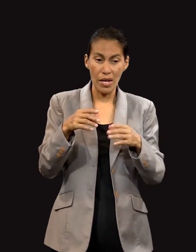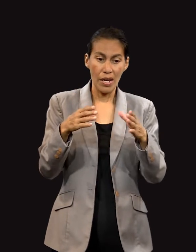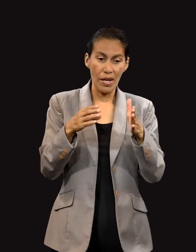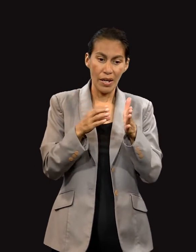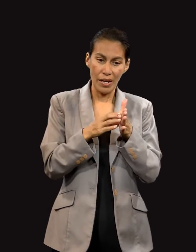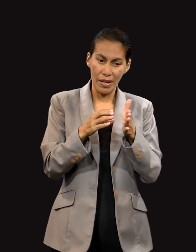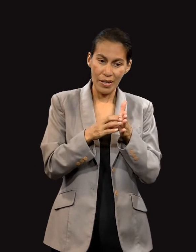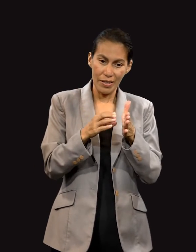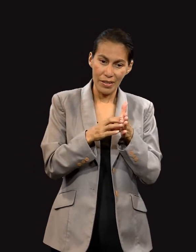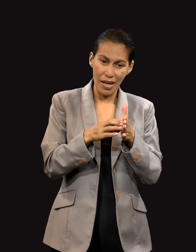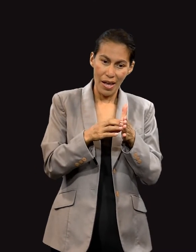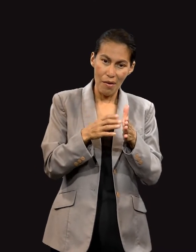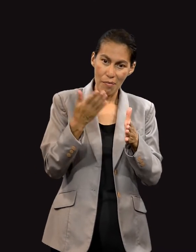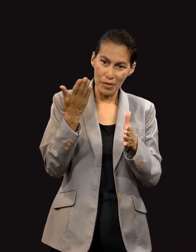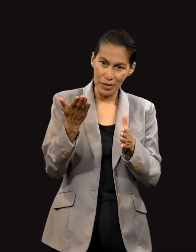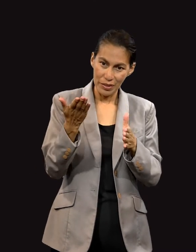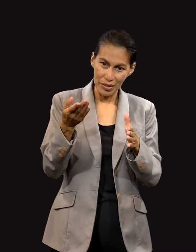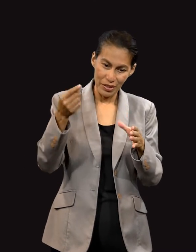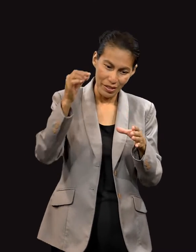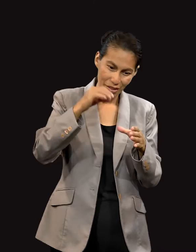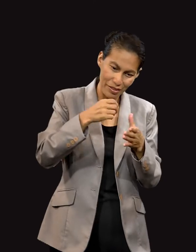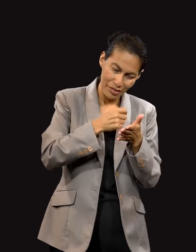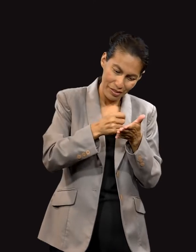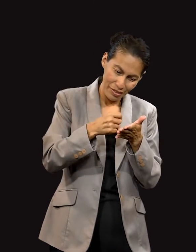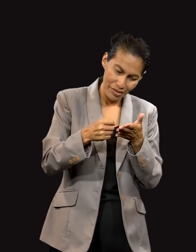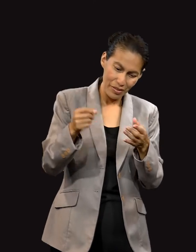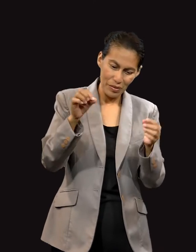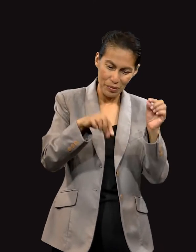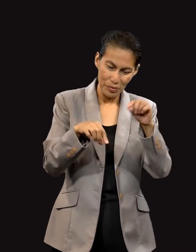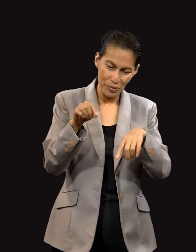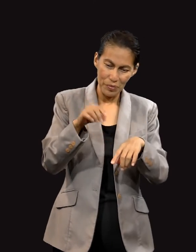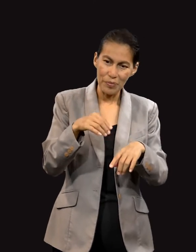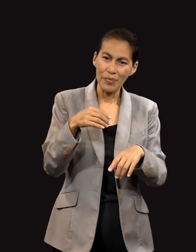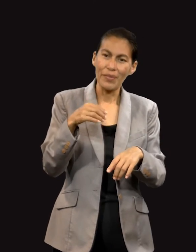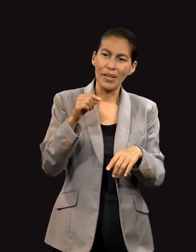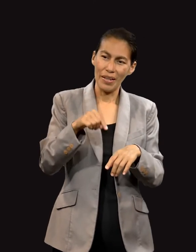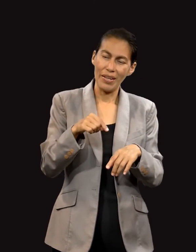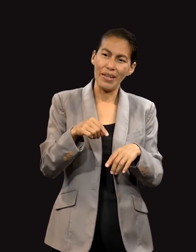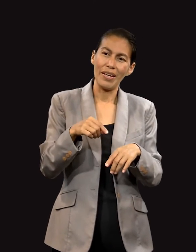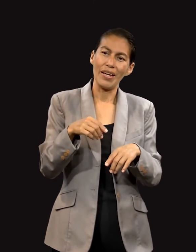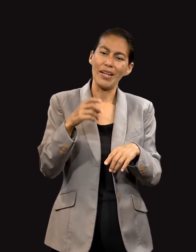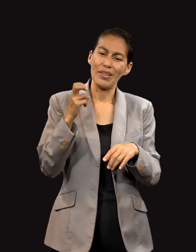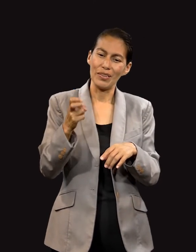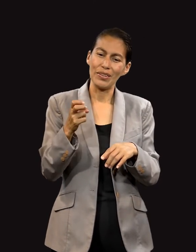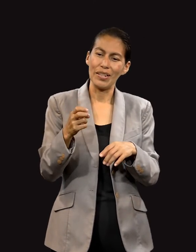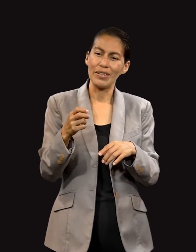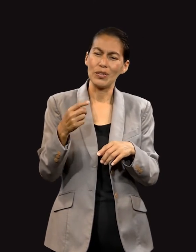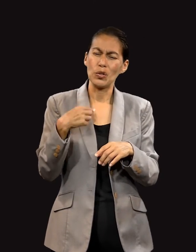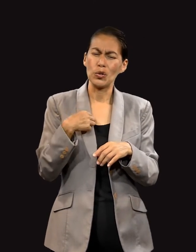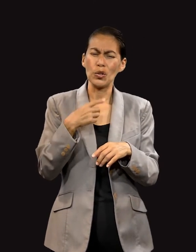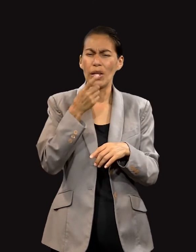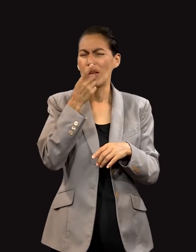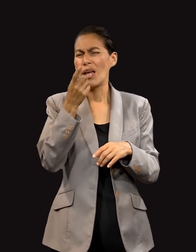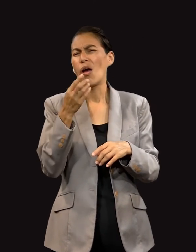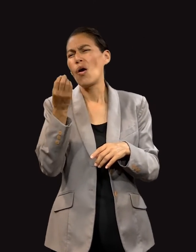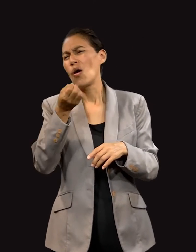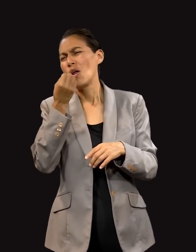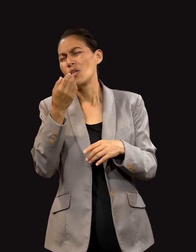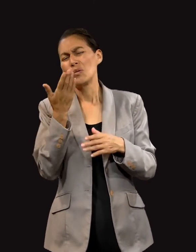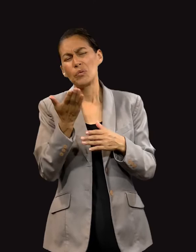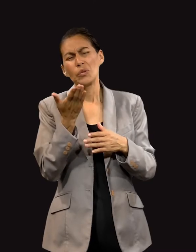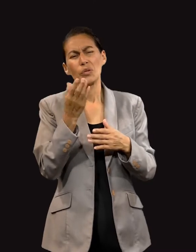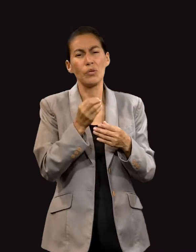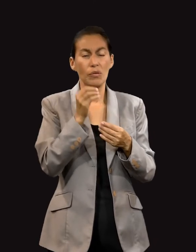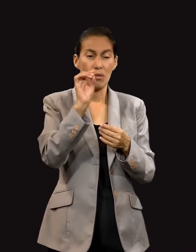y tenemos una cajita de oración. Entonces todos los que pasamos la oración, Gabriel nos hace favor de